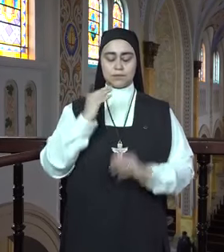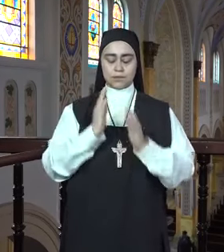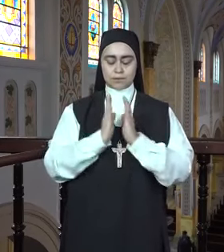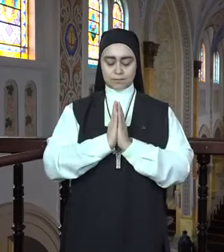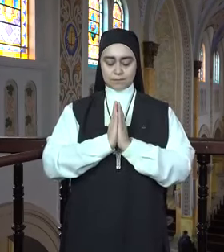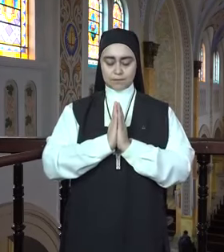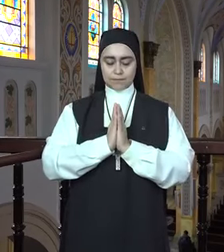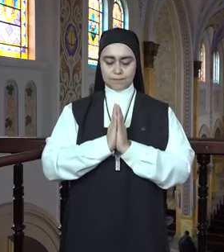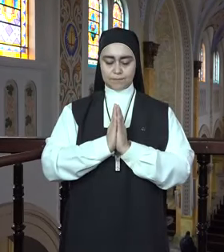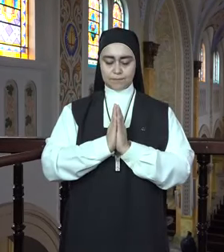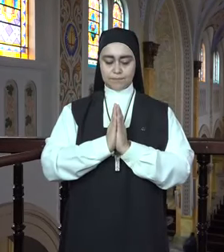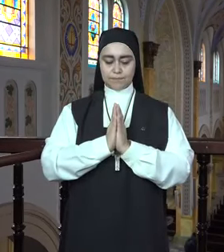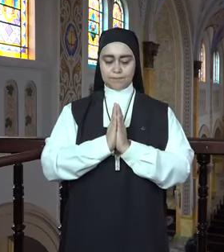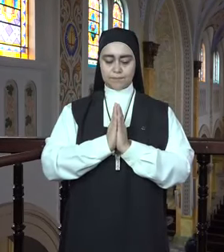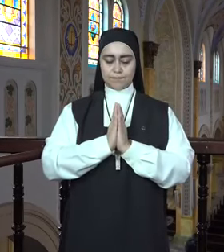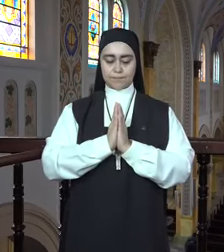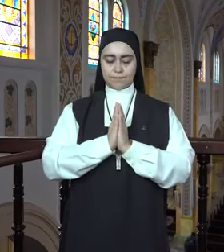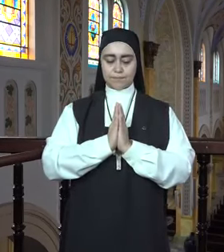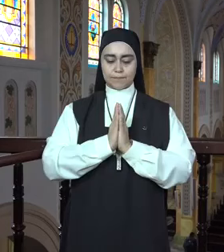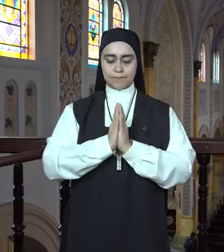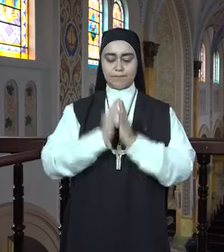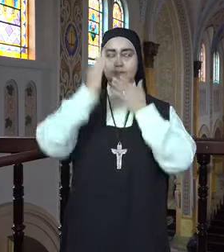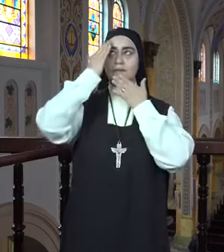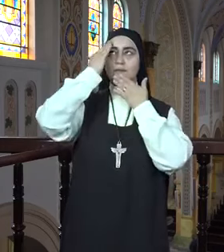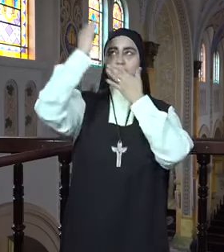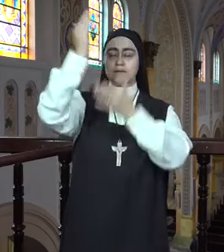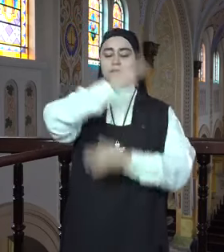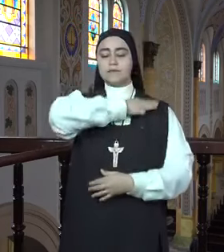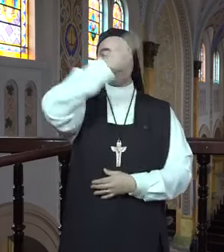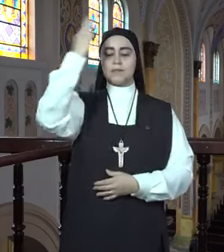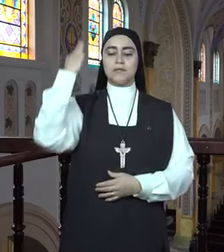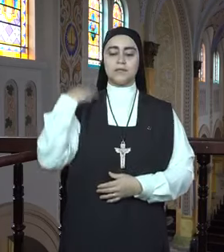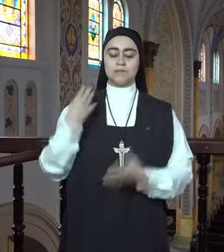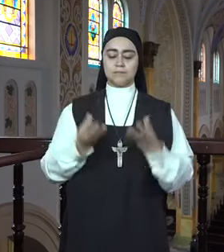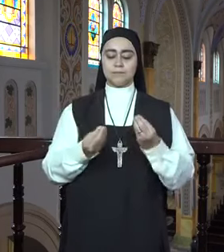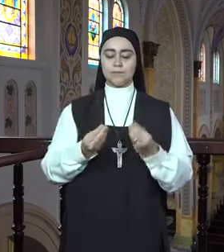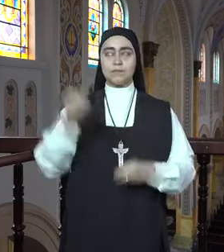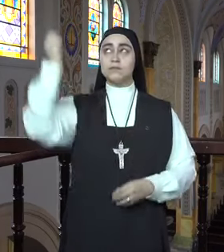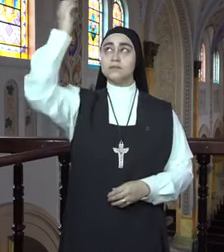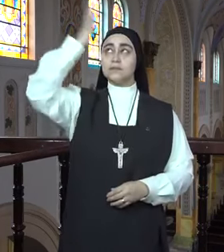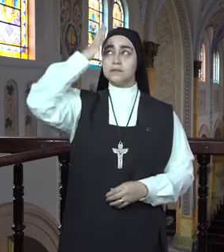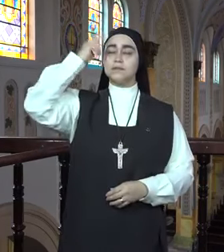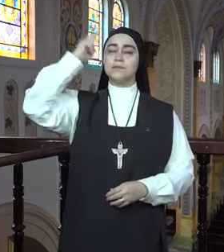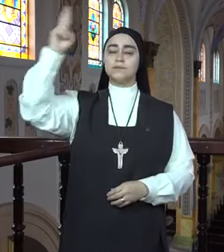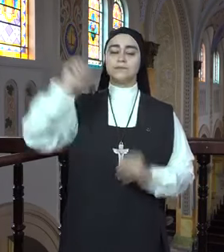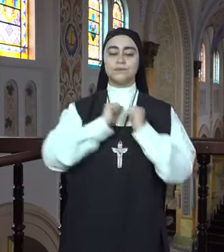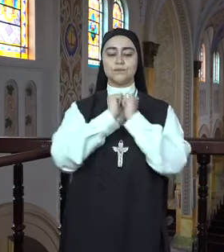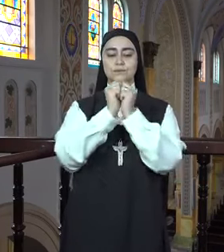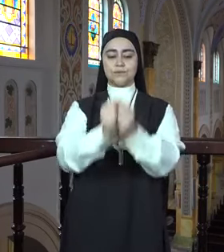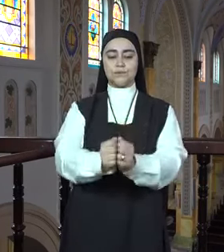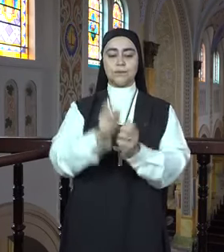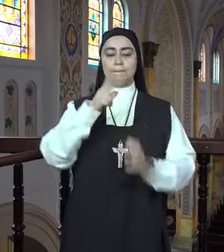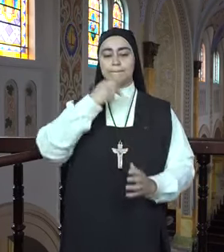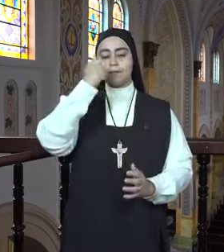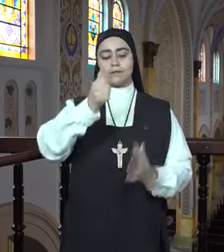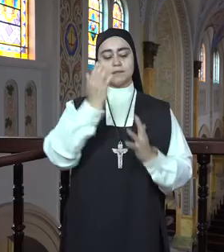Amém. Ave Maria, cheia de graça, o Senhor é convosco. Bendita sois vós entre